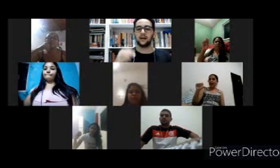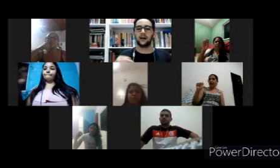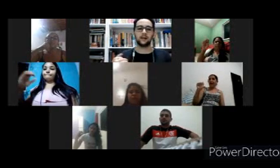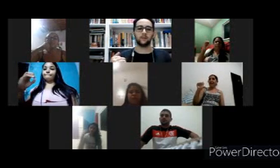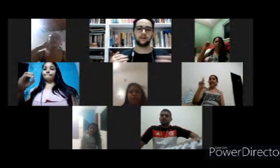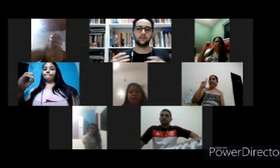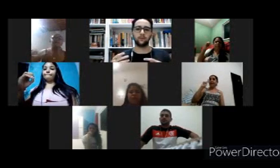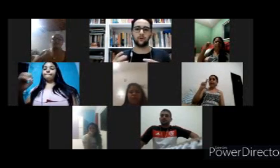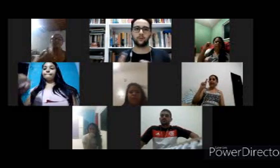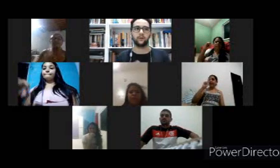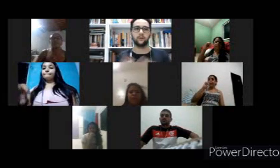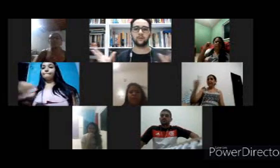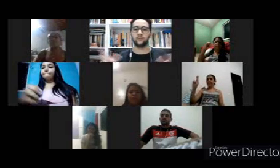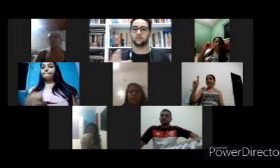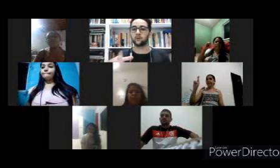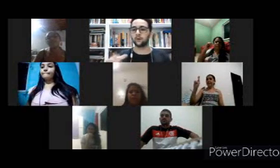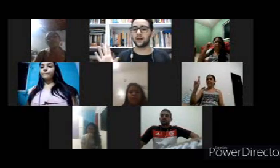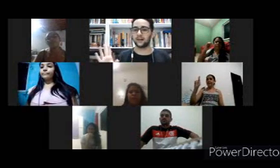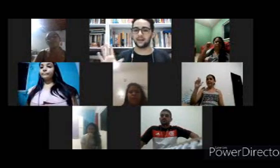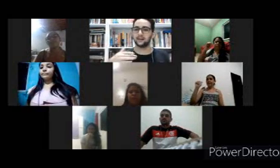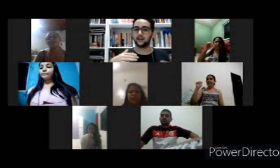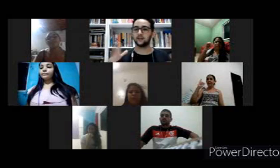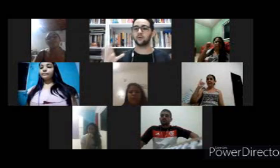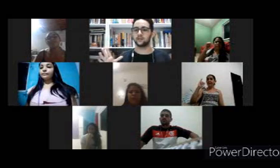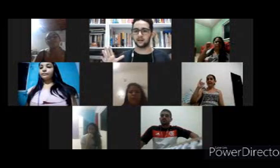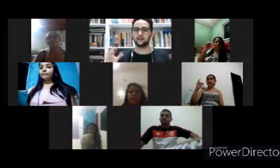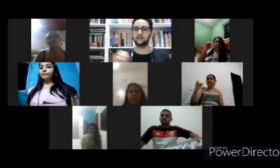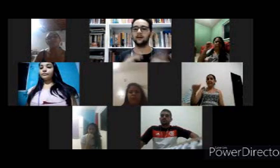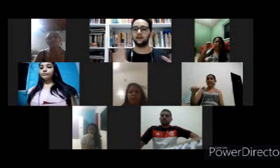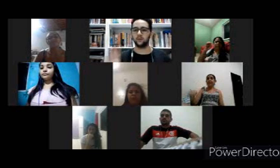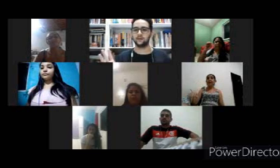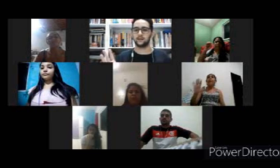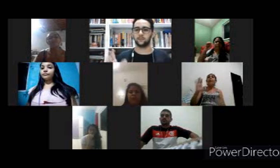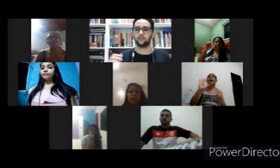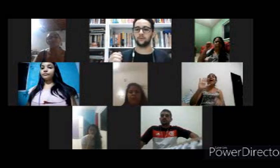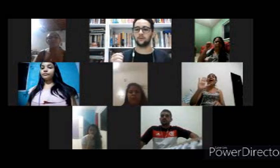É que nem, por exemplo, o nome... Vamos supor que Helena tenha 2 L's, né? Um exemplo.